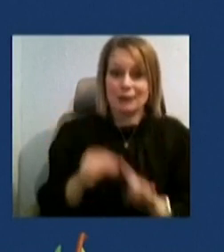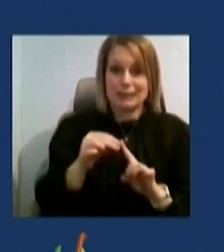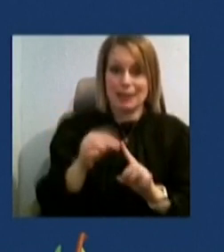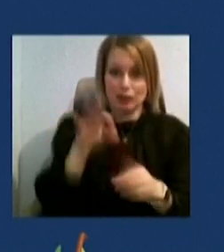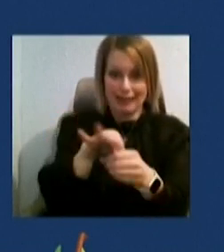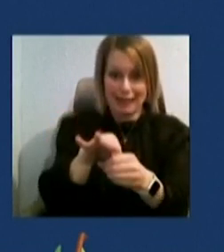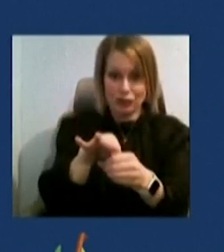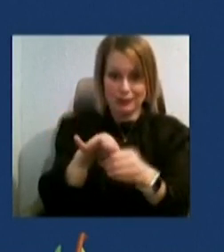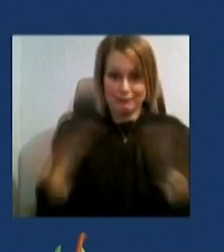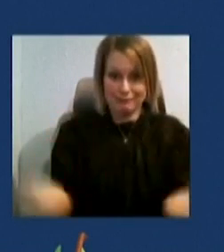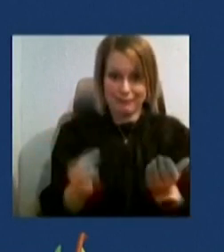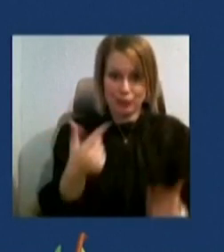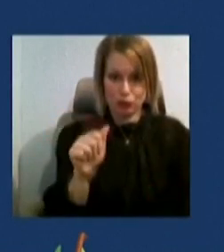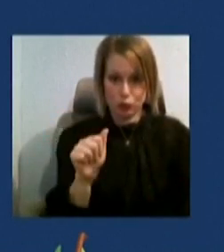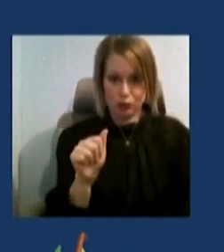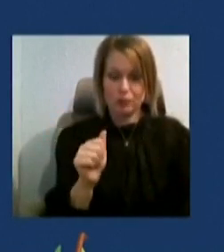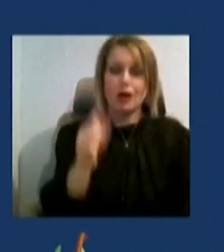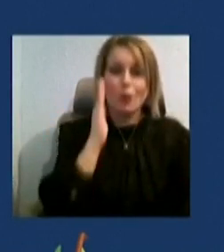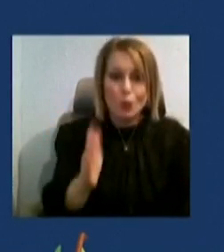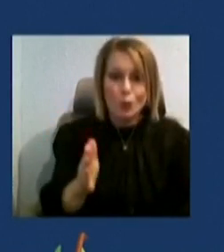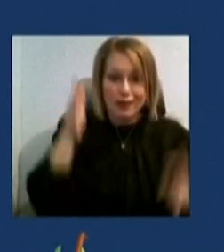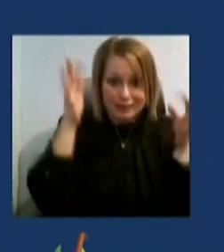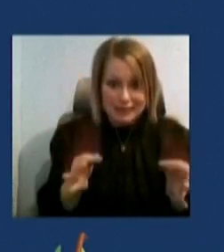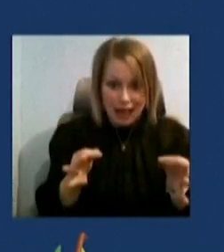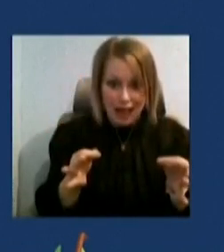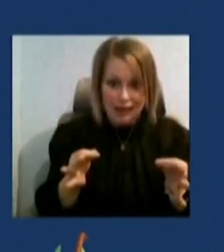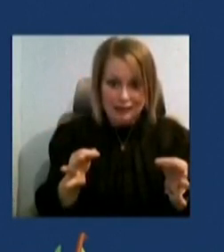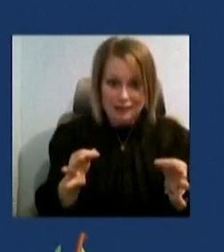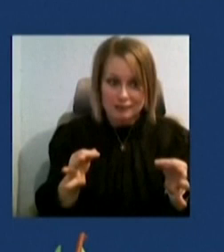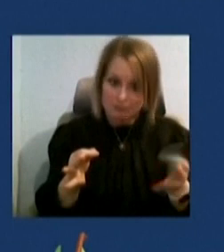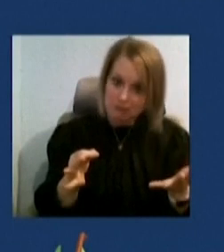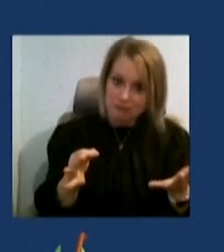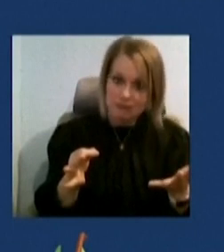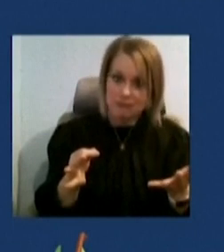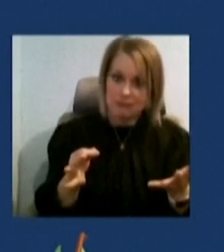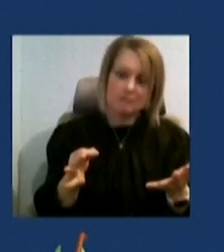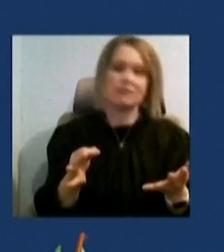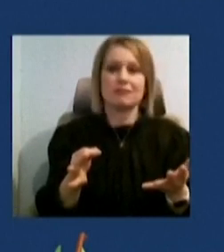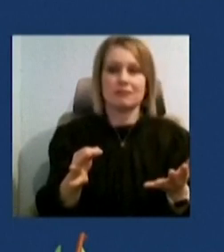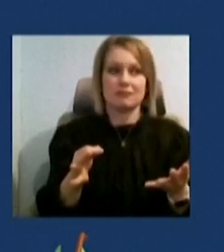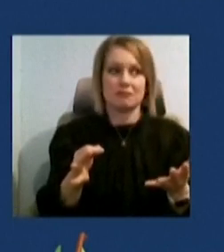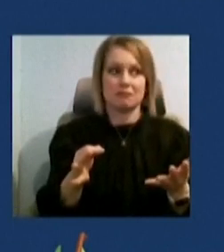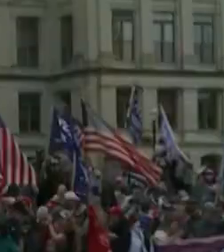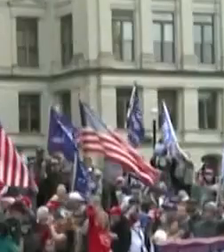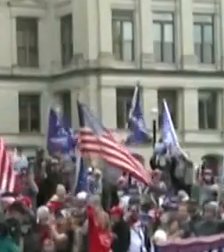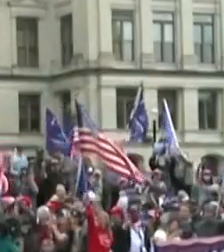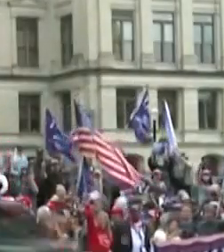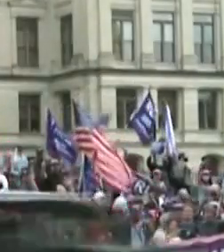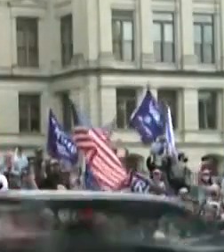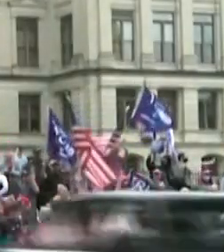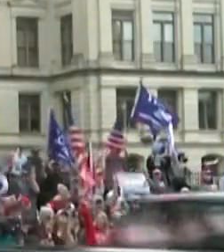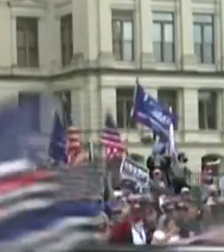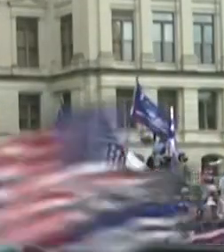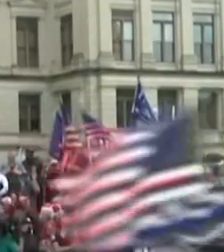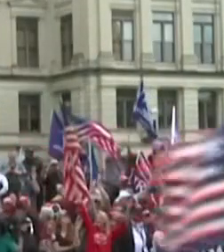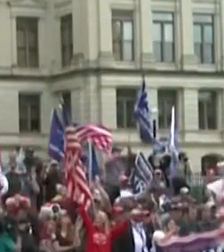për presidencën e ardhshme dhe nëse Joe Biden dhe Kamala Harris mund të çojnë në vend të gjitha angazhimet legjislative që kanë marrë. Por